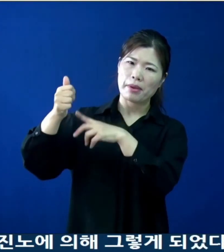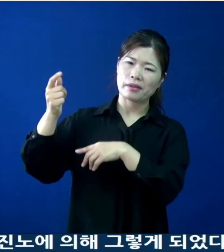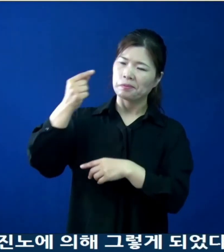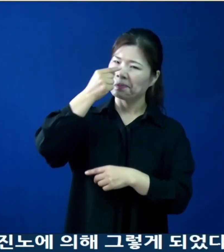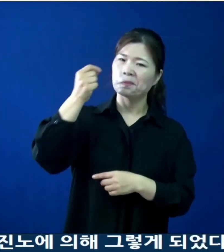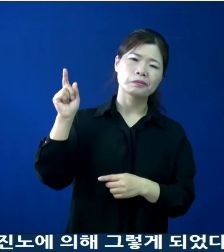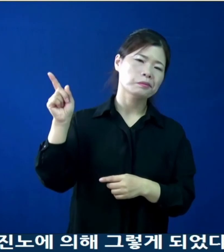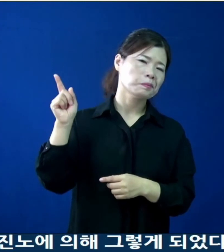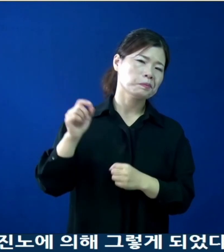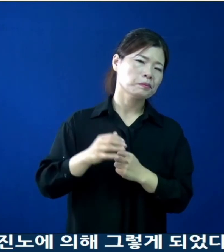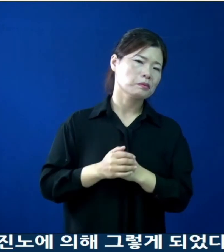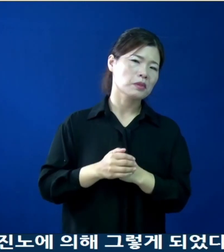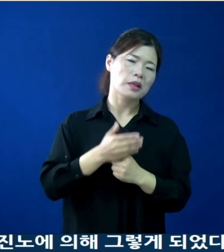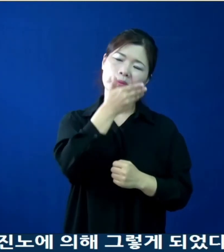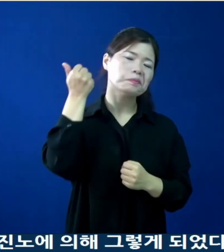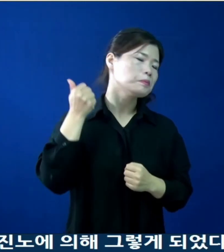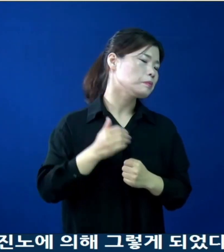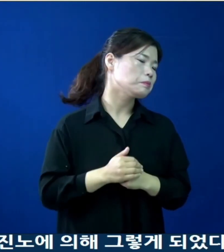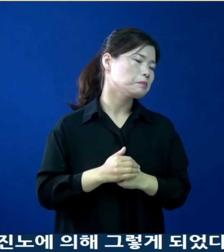뾰족해지거나 삐져본 적 없으세요?